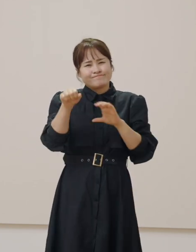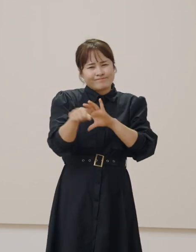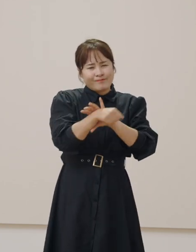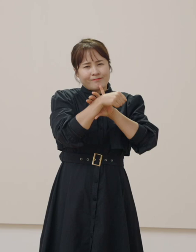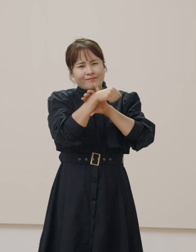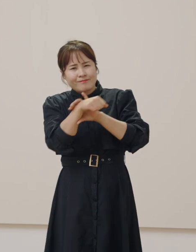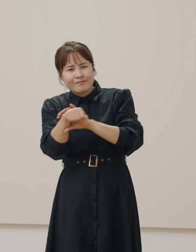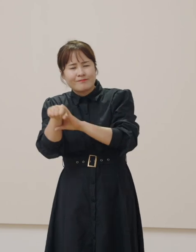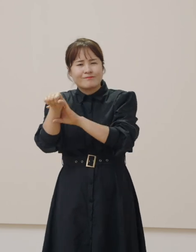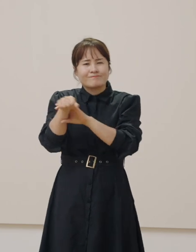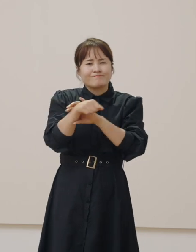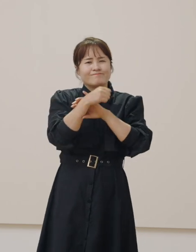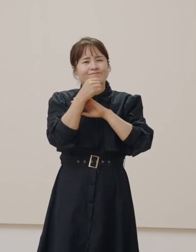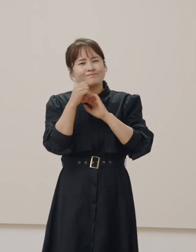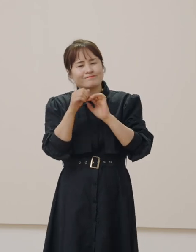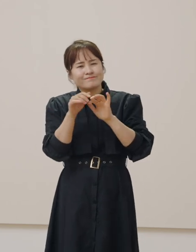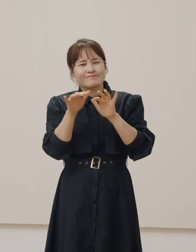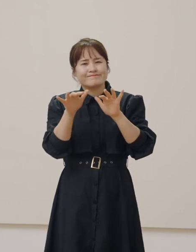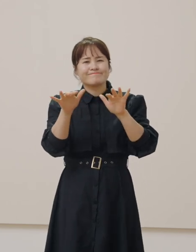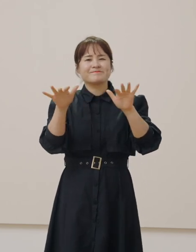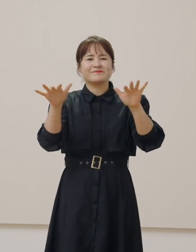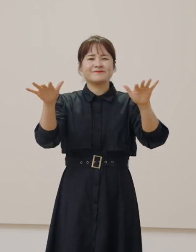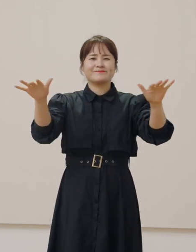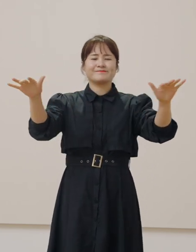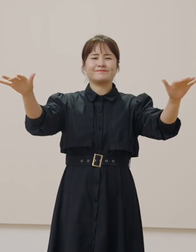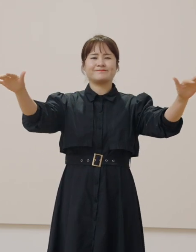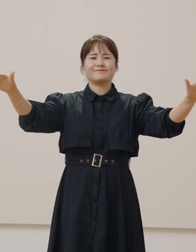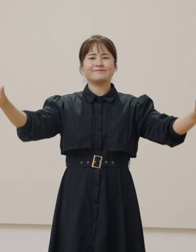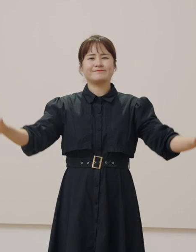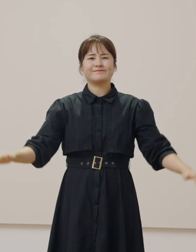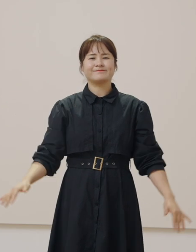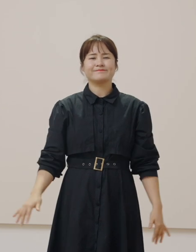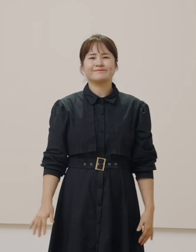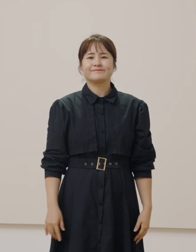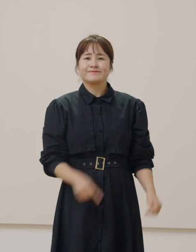은은하게 종소리가 가득 퍼집니다.